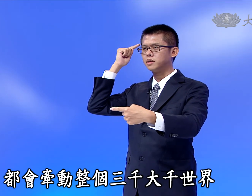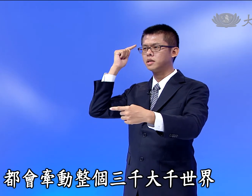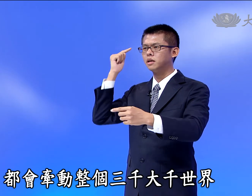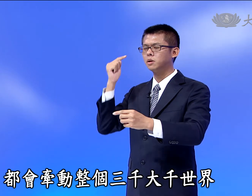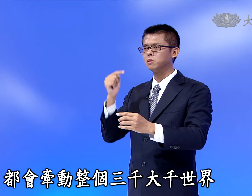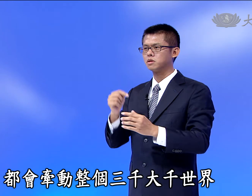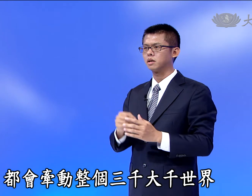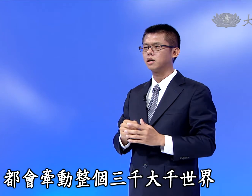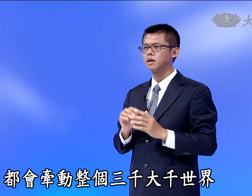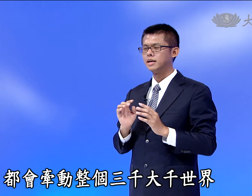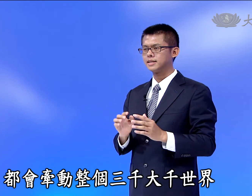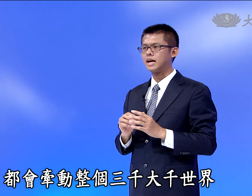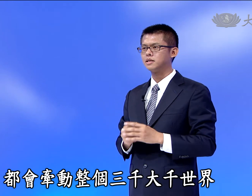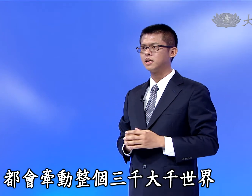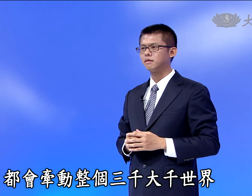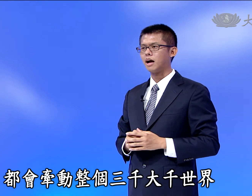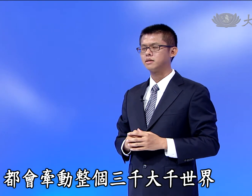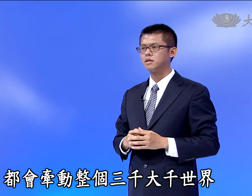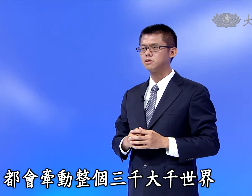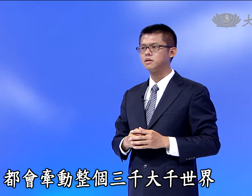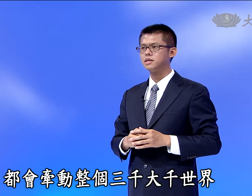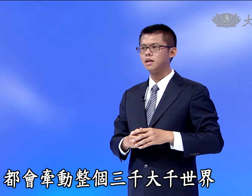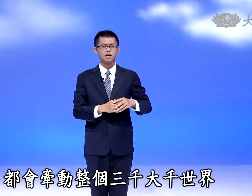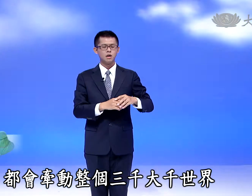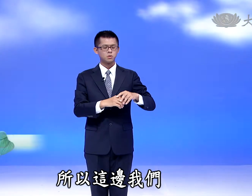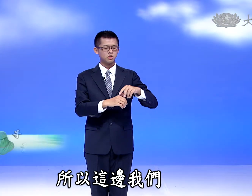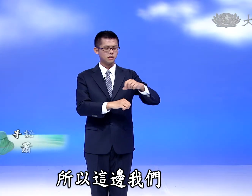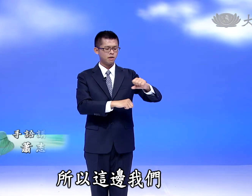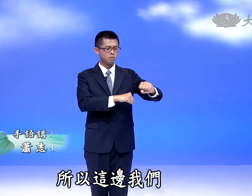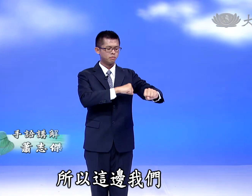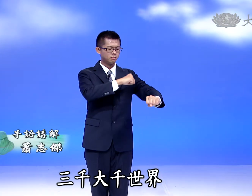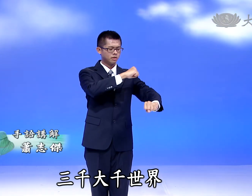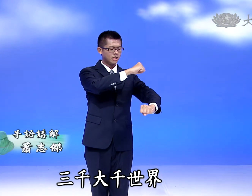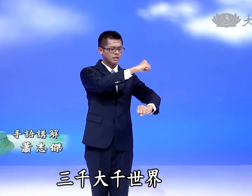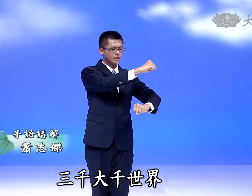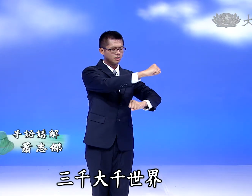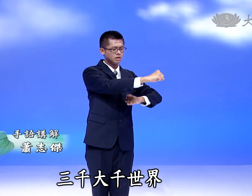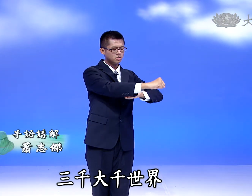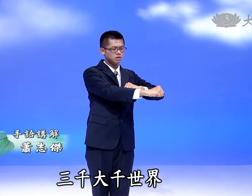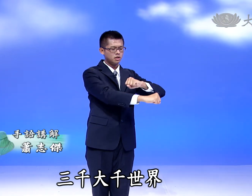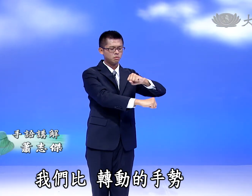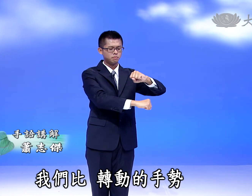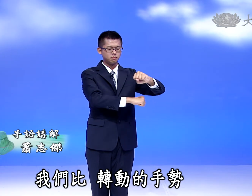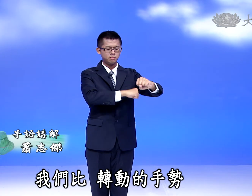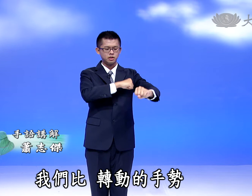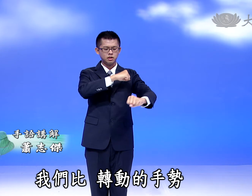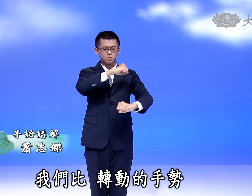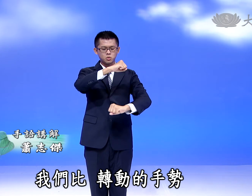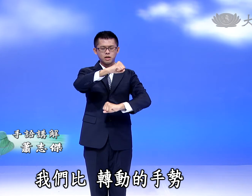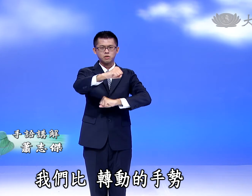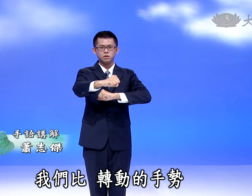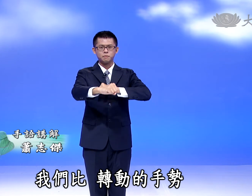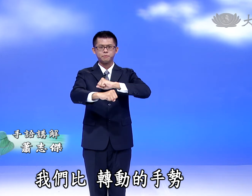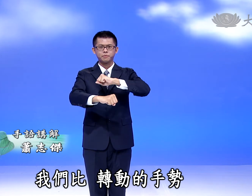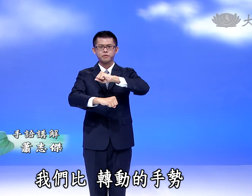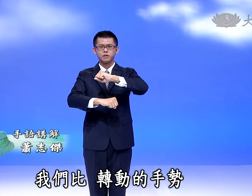牵动整个三千大千世界。所以这边我们三千大千世界，我们比转动的手